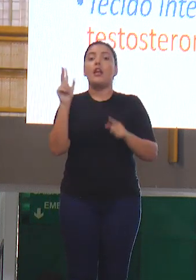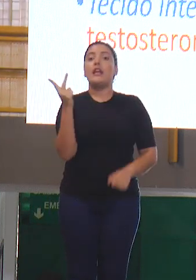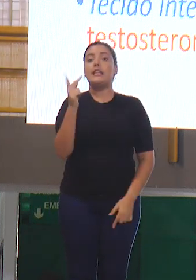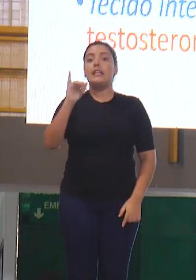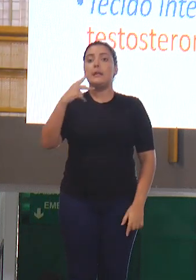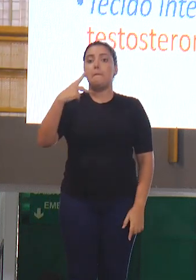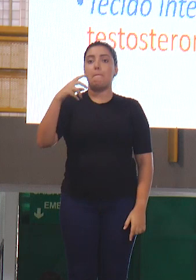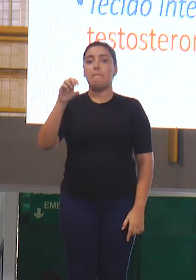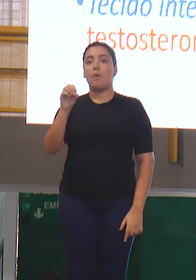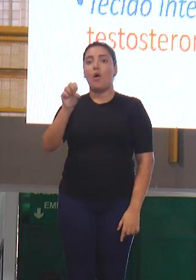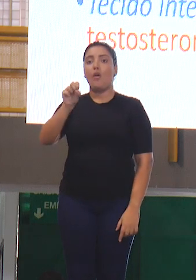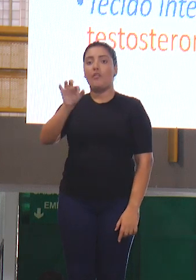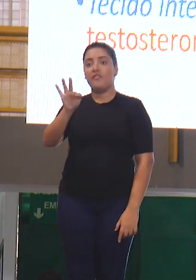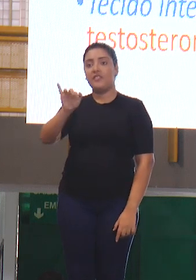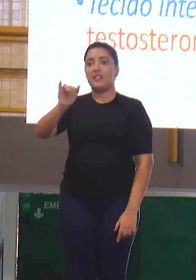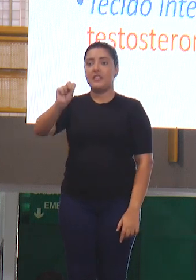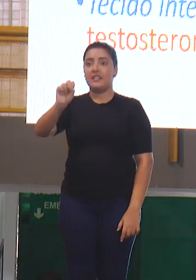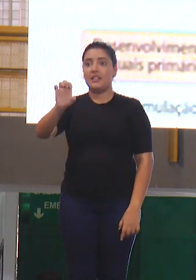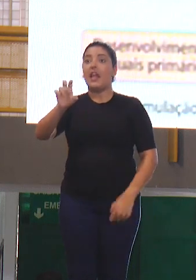Hipófise.